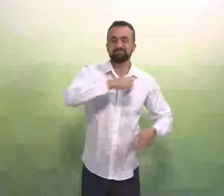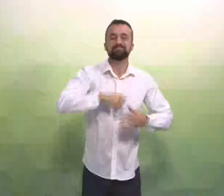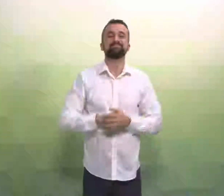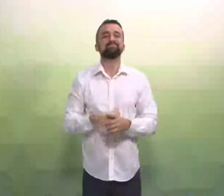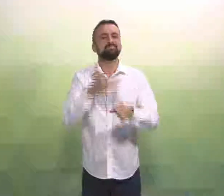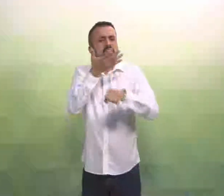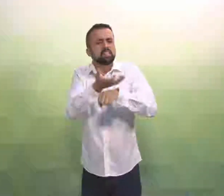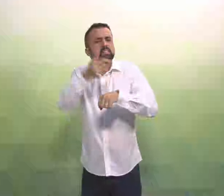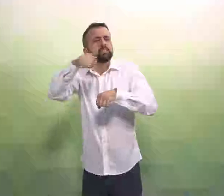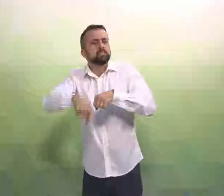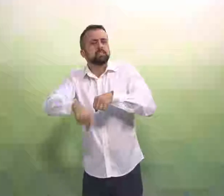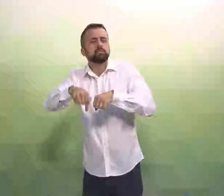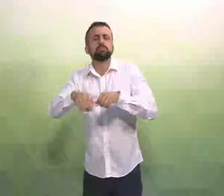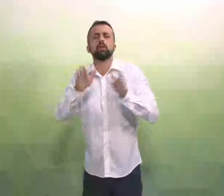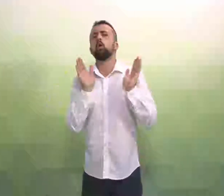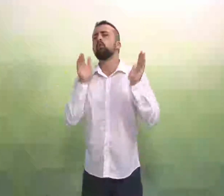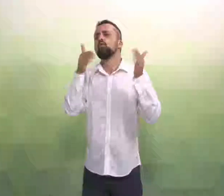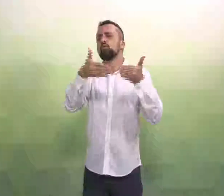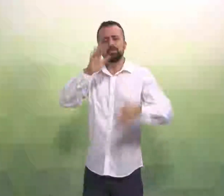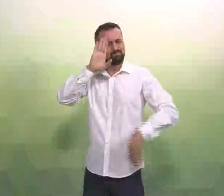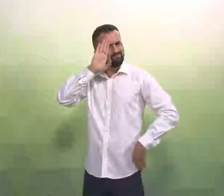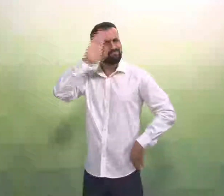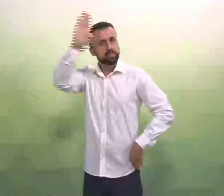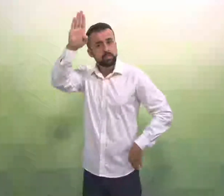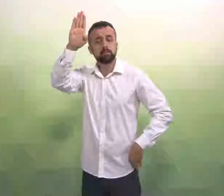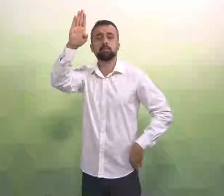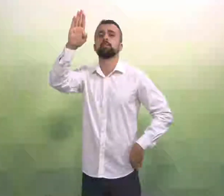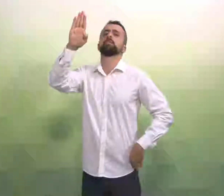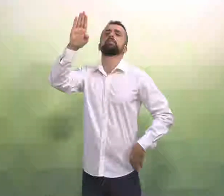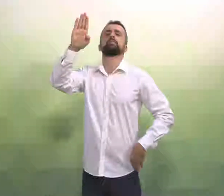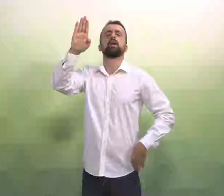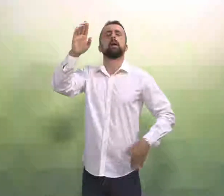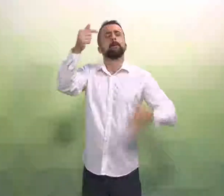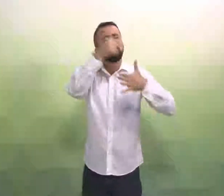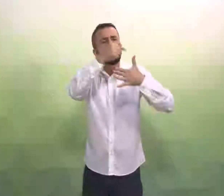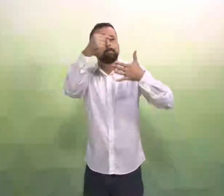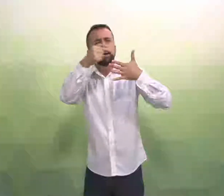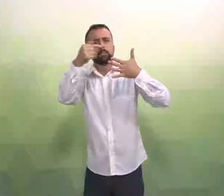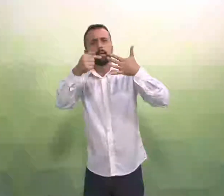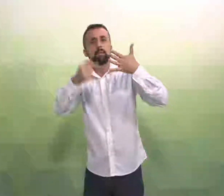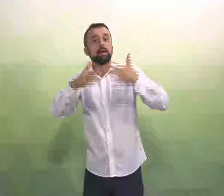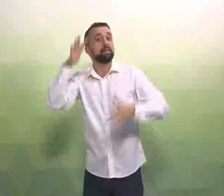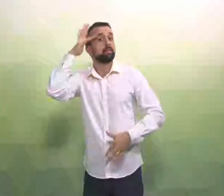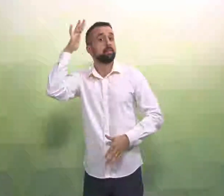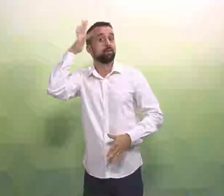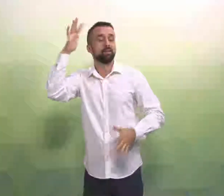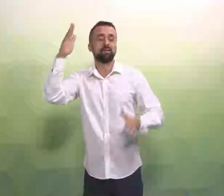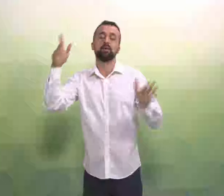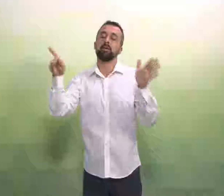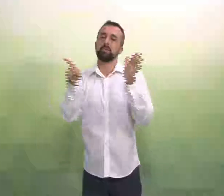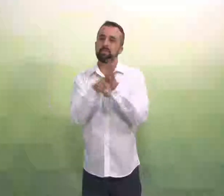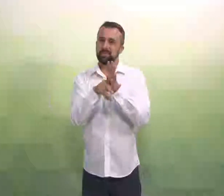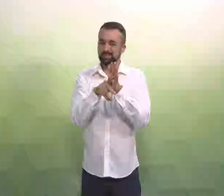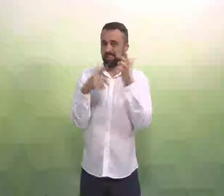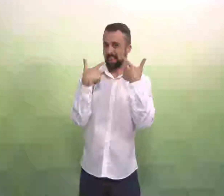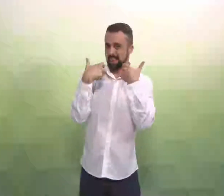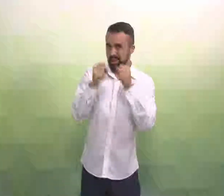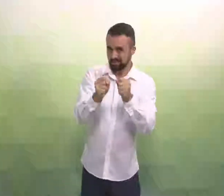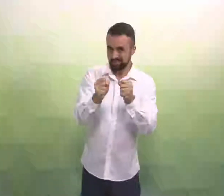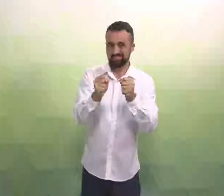de sinais. Nessa disciplina, nosso foco serão os fundamentos linguísticos